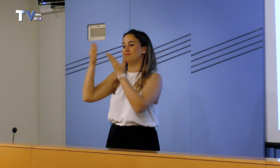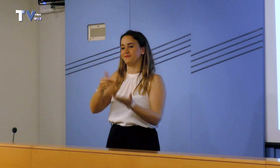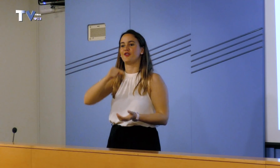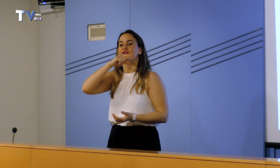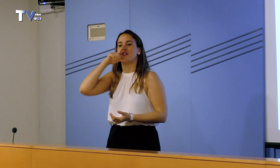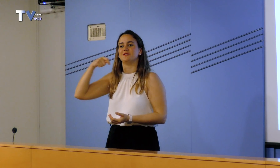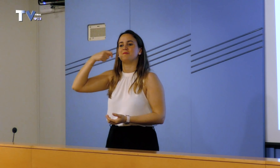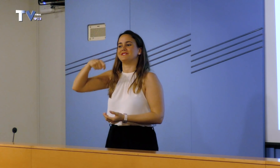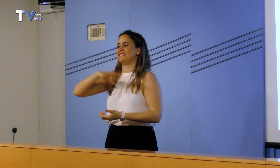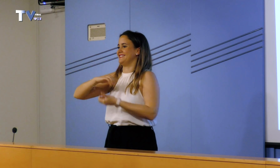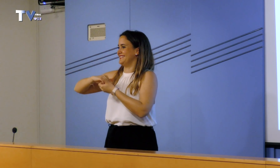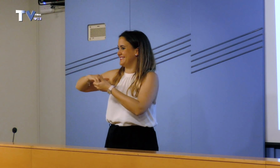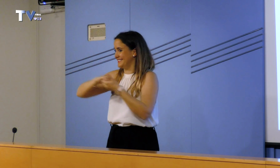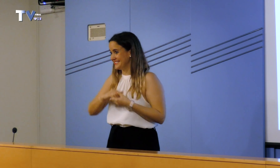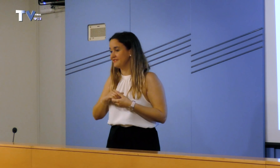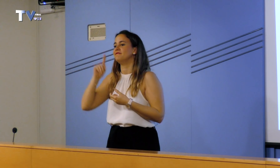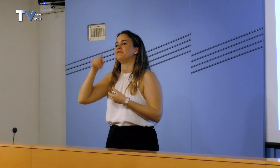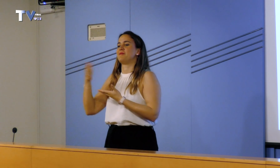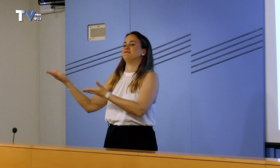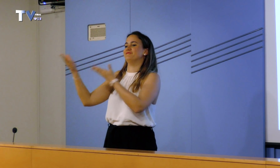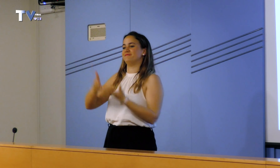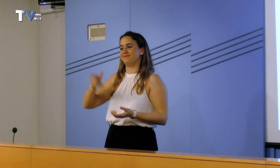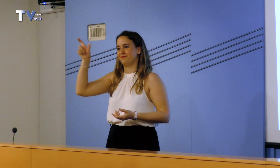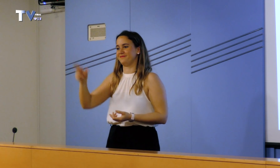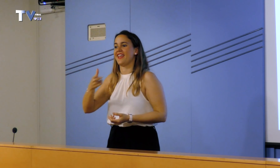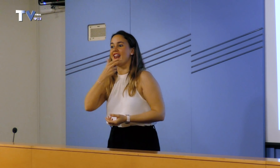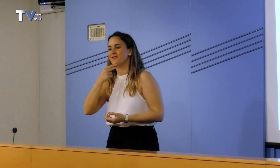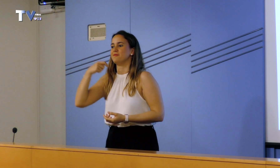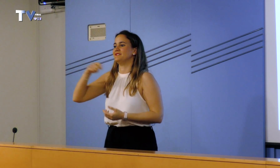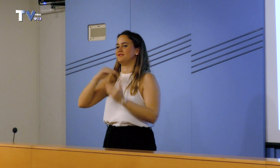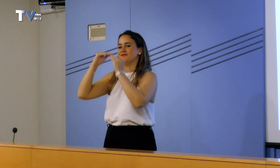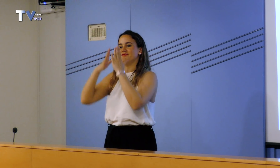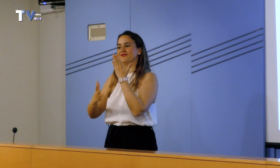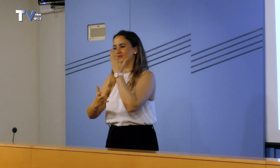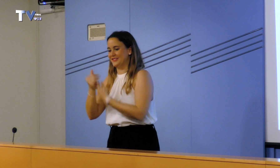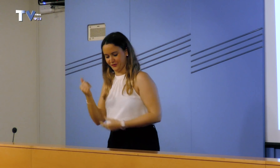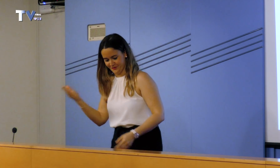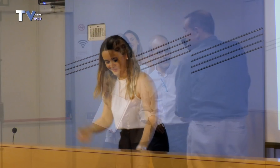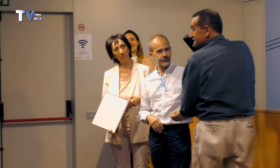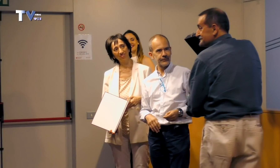persones sordes. Per treure aquest premi, de la meva presència, de la presidenta.